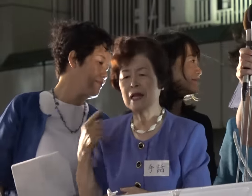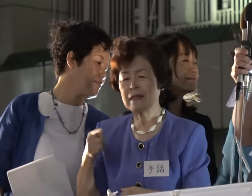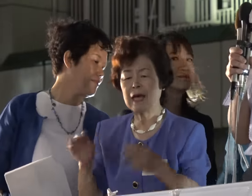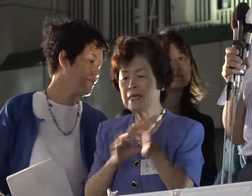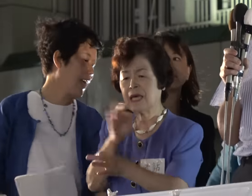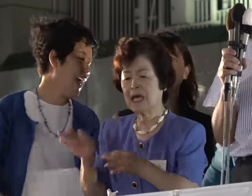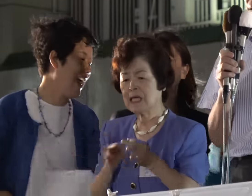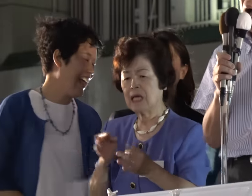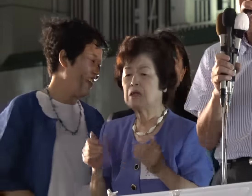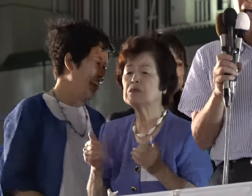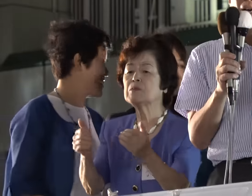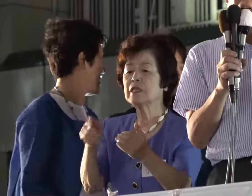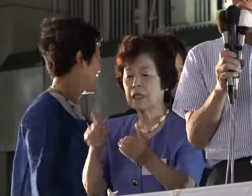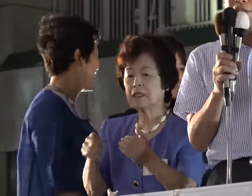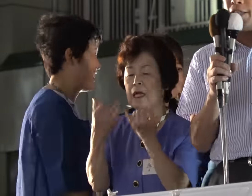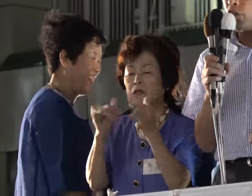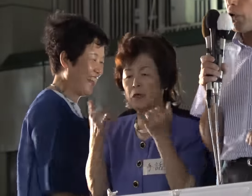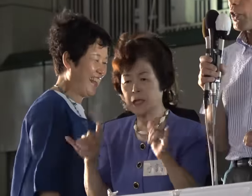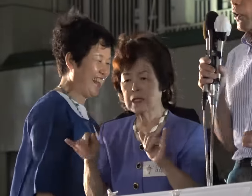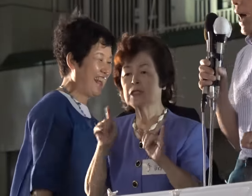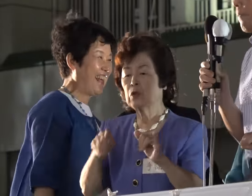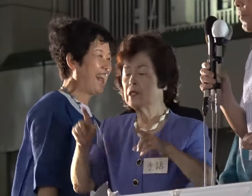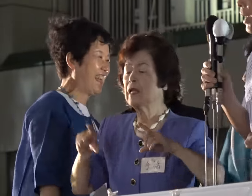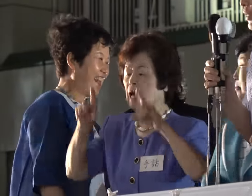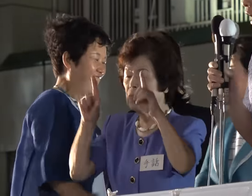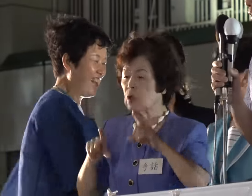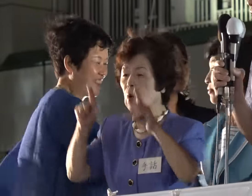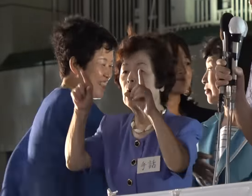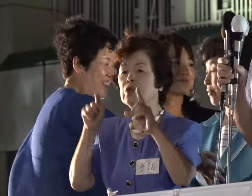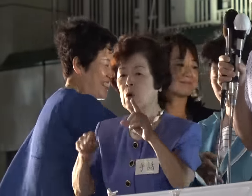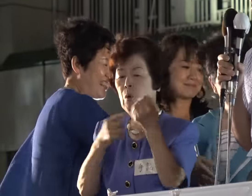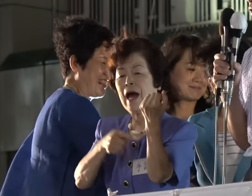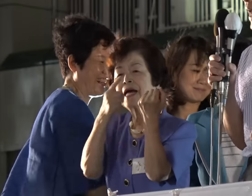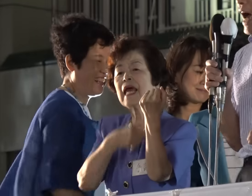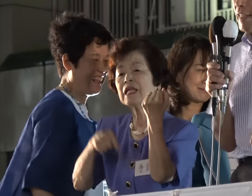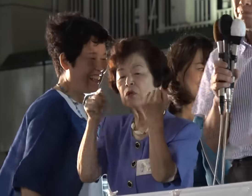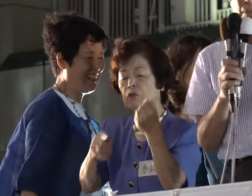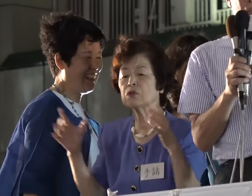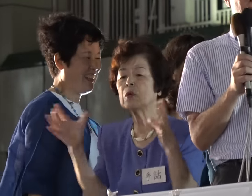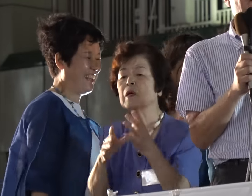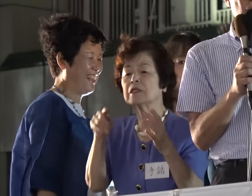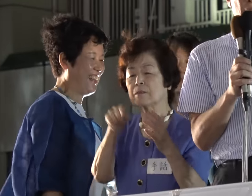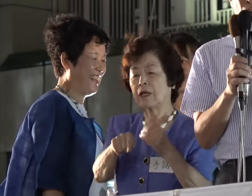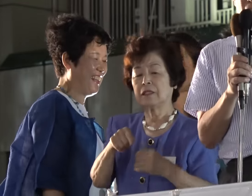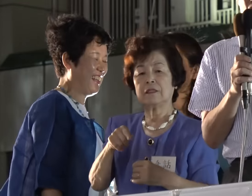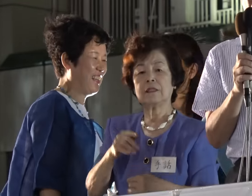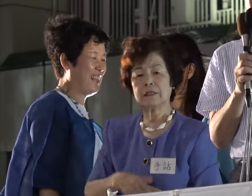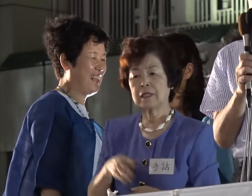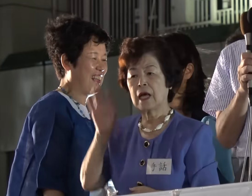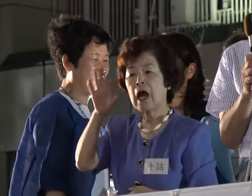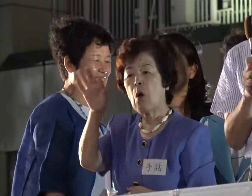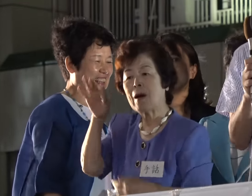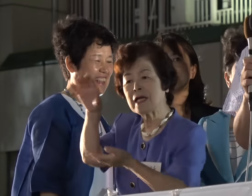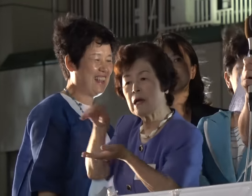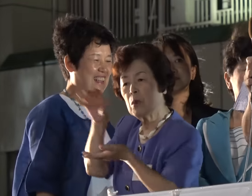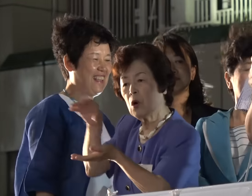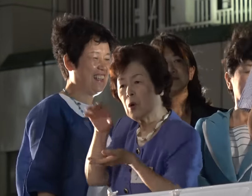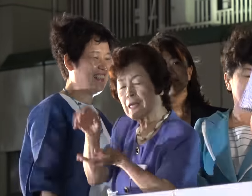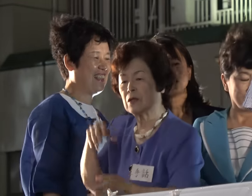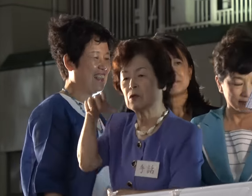してきた連中にとっては、所詮東京は権力の中枢であり金儲けの場所に過ぎない